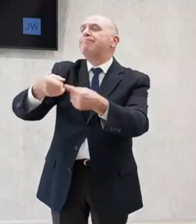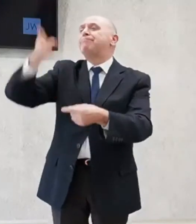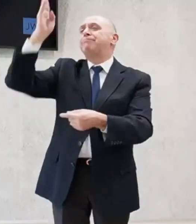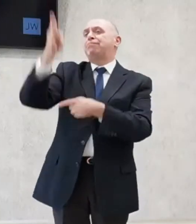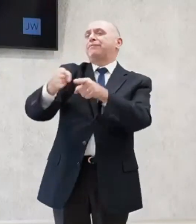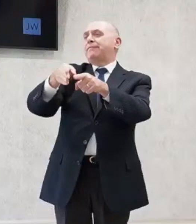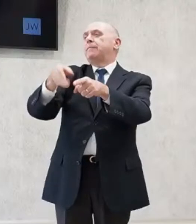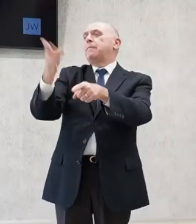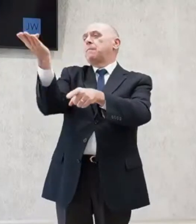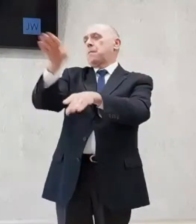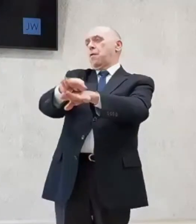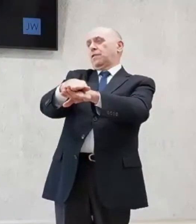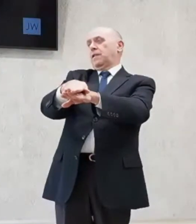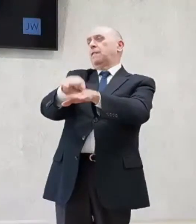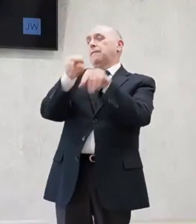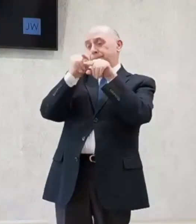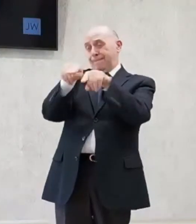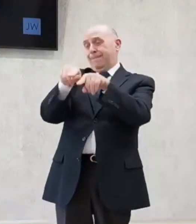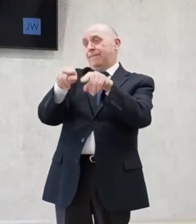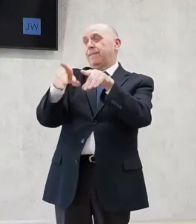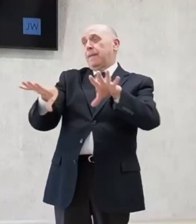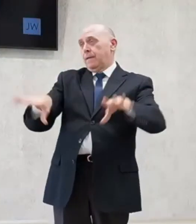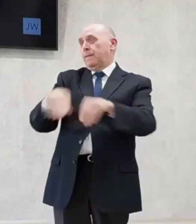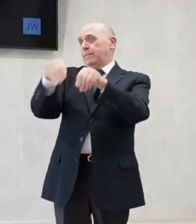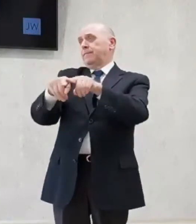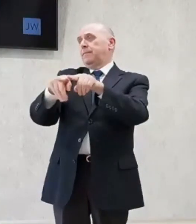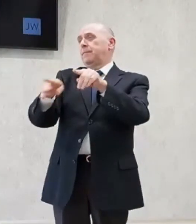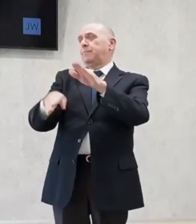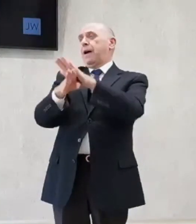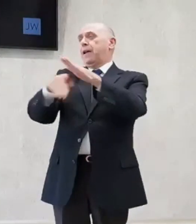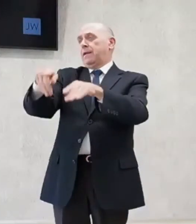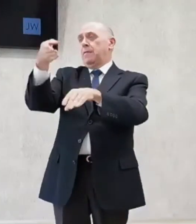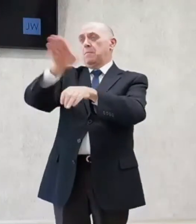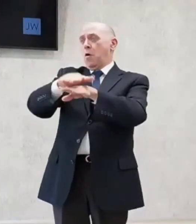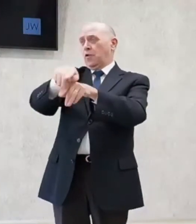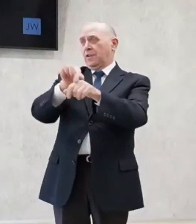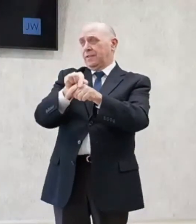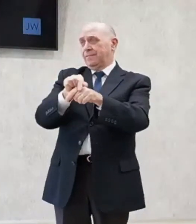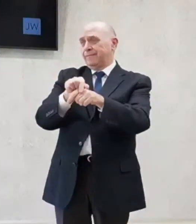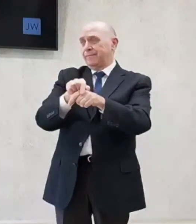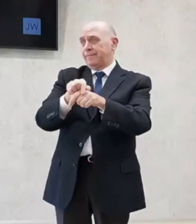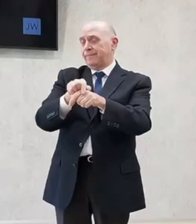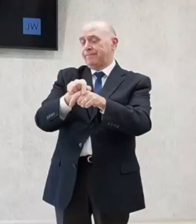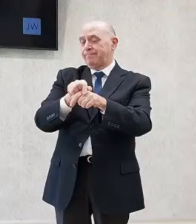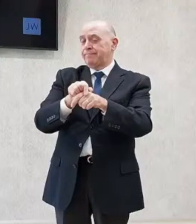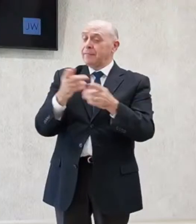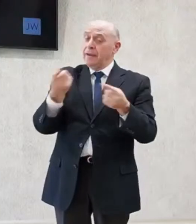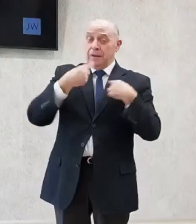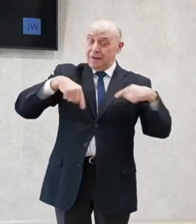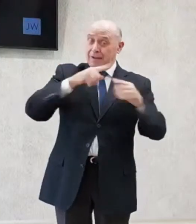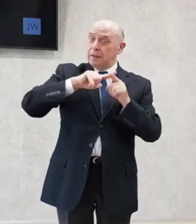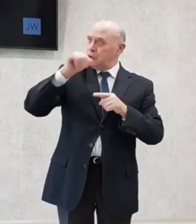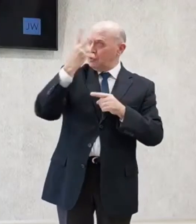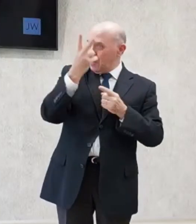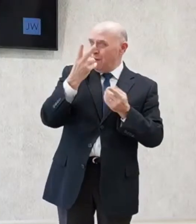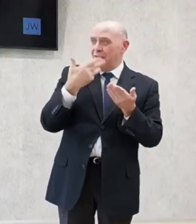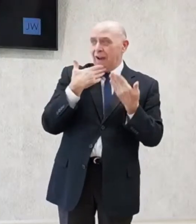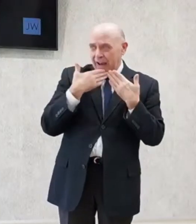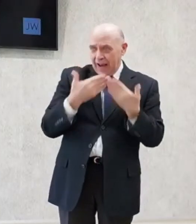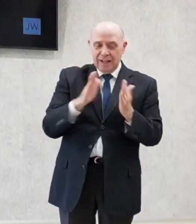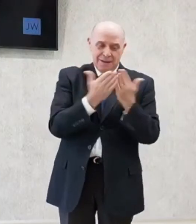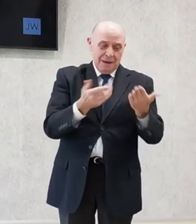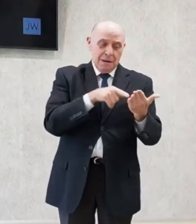puniti loro con la morte un versetto che a tutti noi i Testimoni di Geova ha permesso di fare luce sul perché gli uomini muoiono